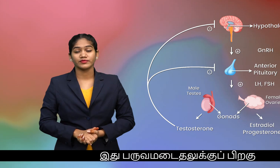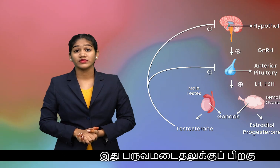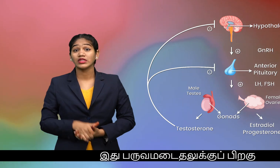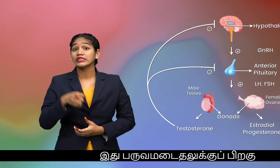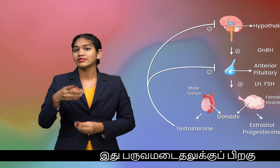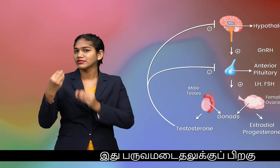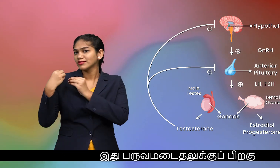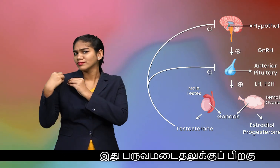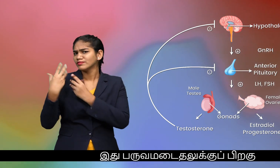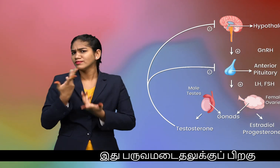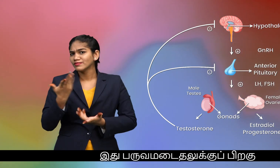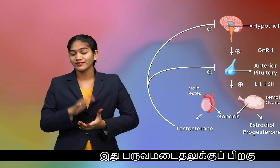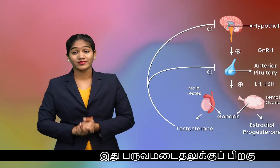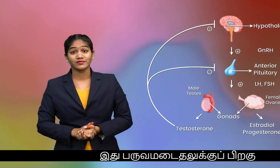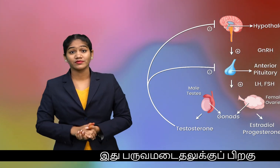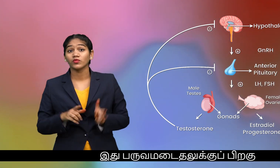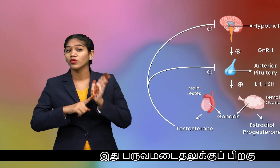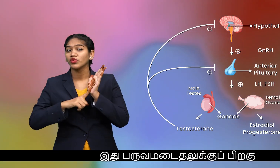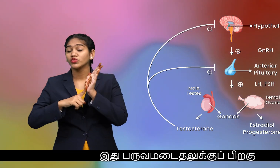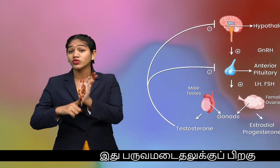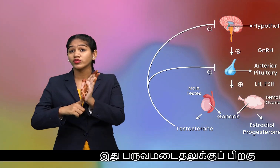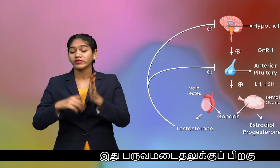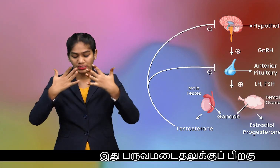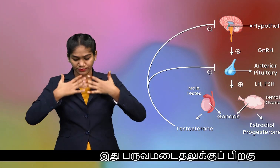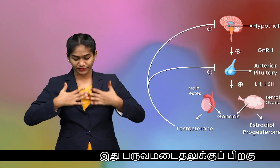இது பருவமடைதலுக்குப் பிறகு